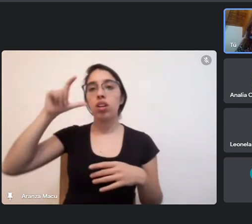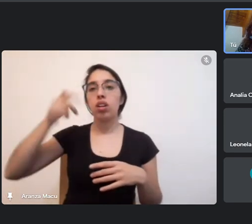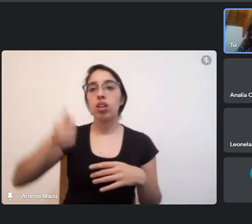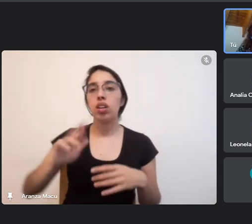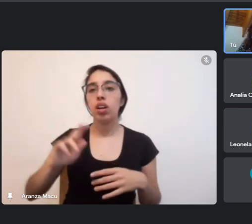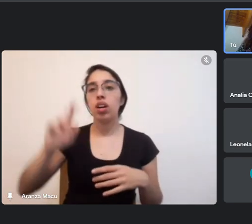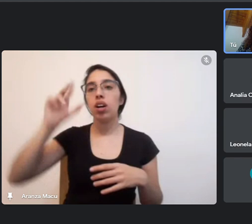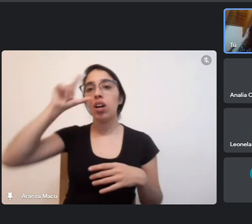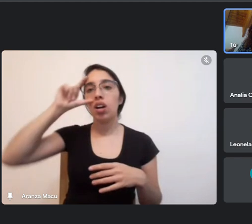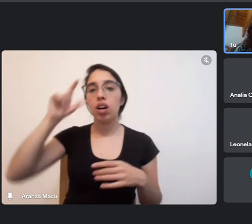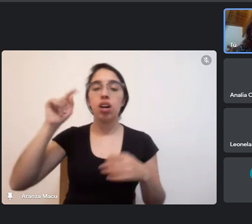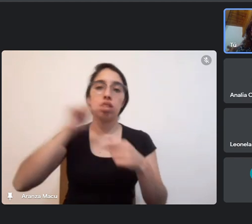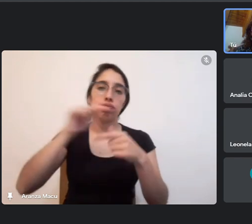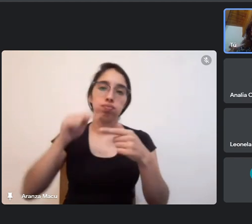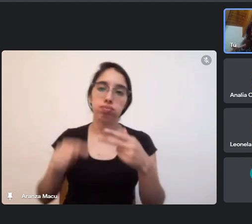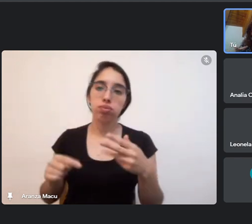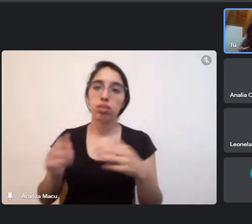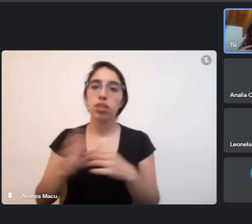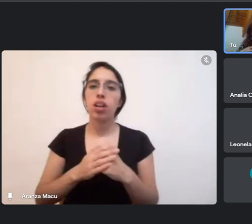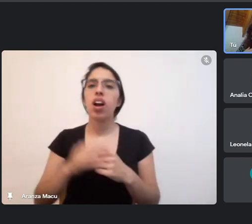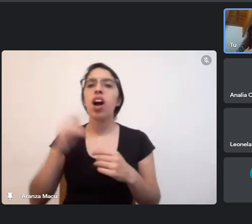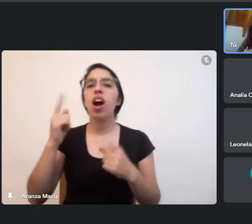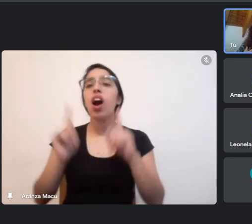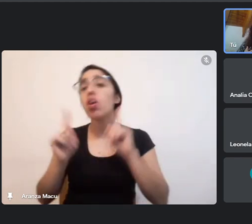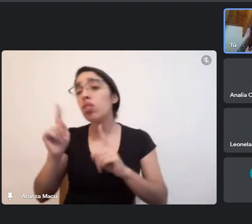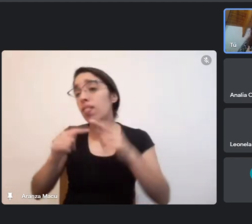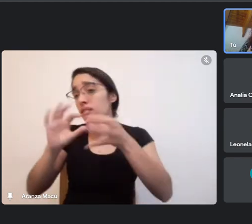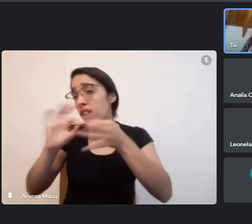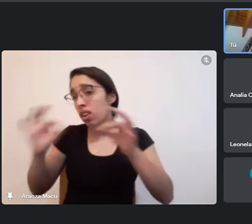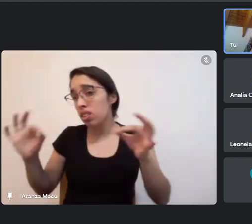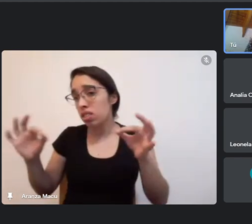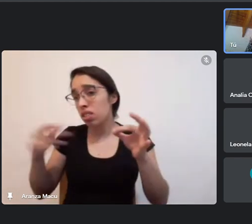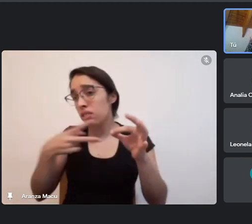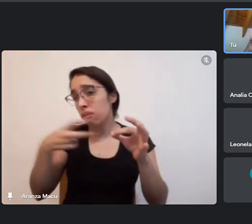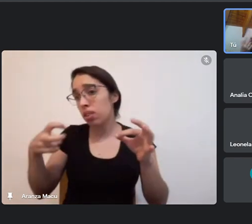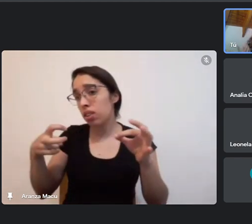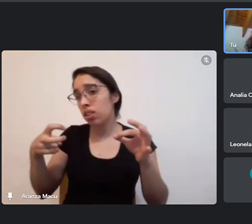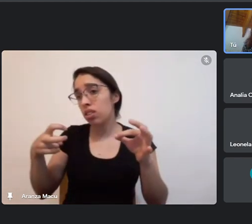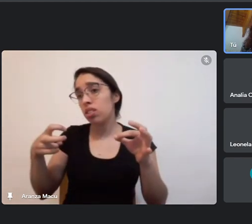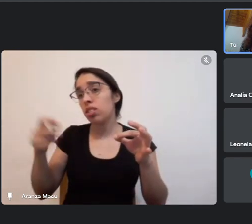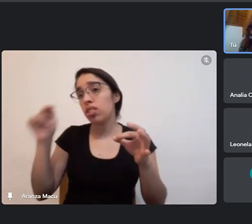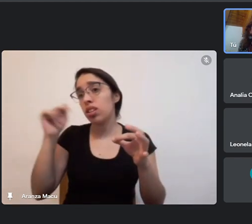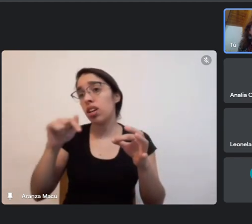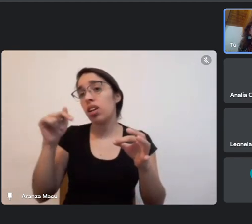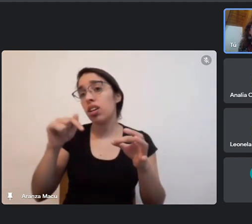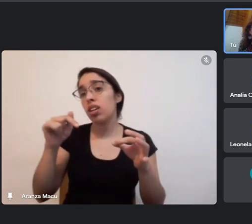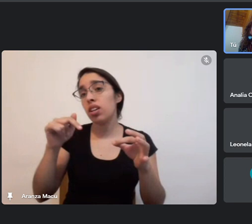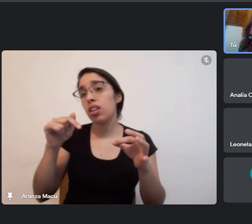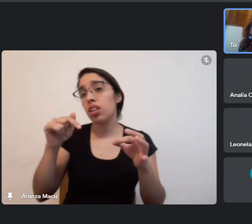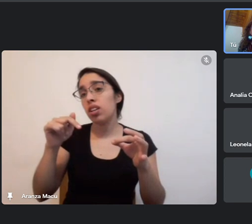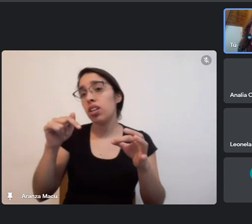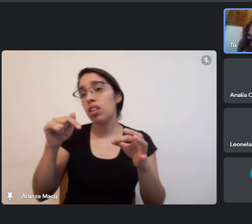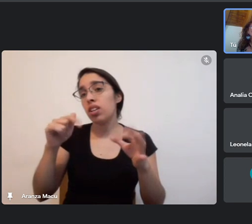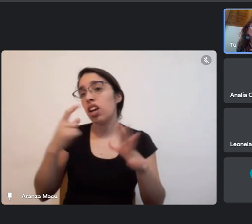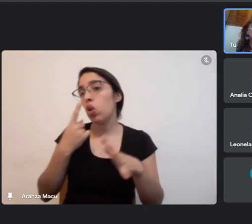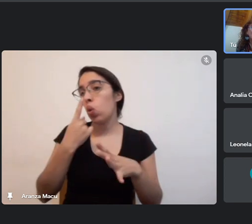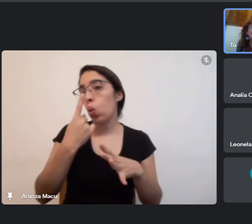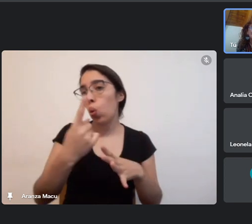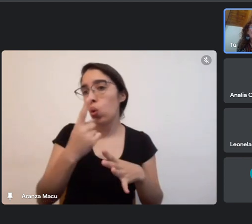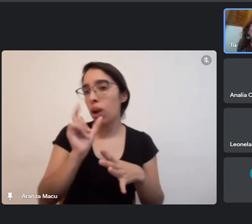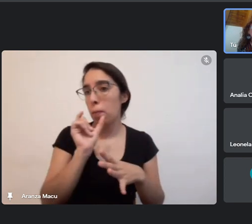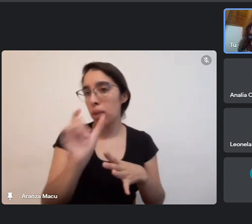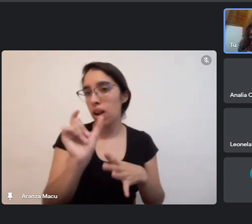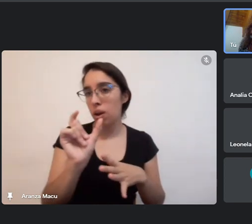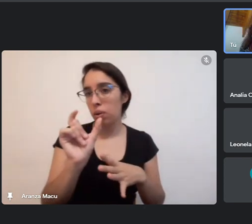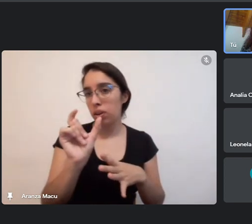Nosotros tenemos algunas frases verbales que están compuestas por una sola palabra, las vamos a llamar simples,